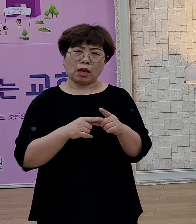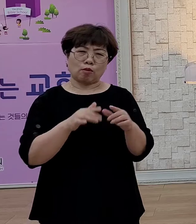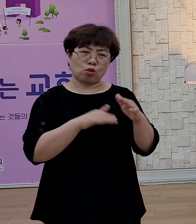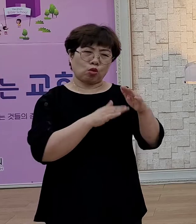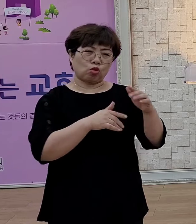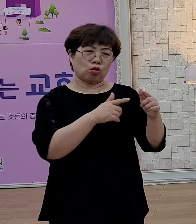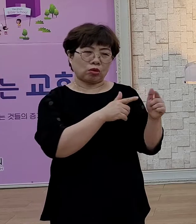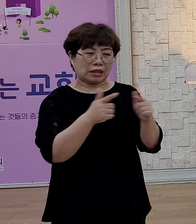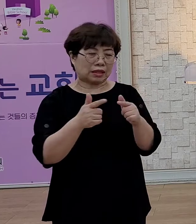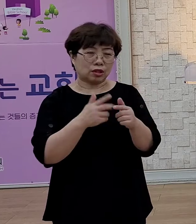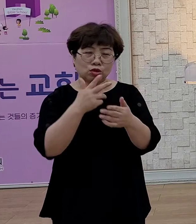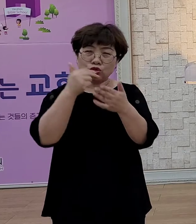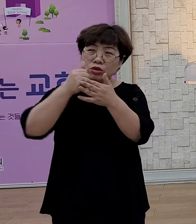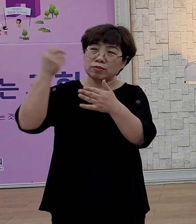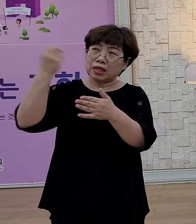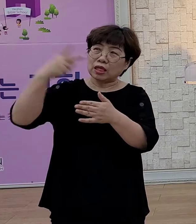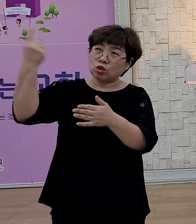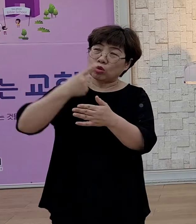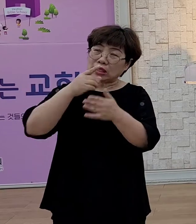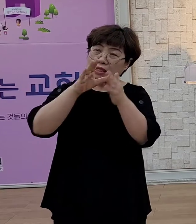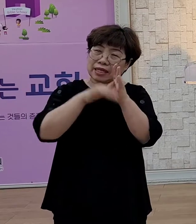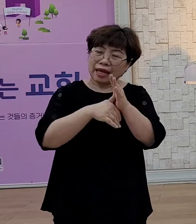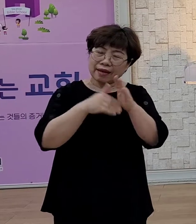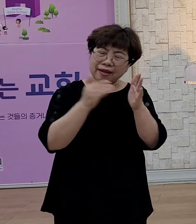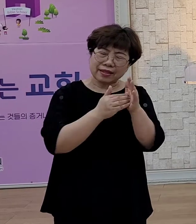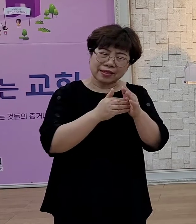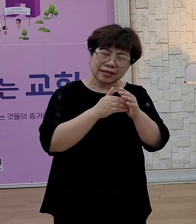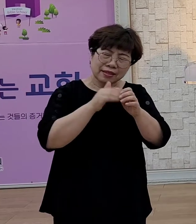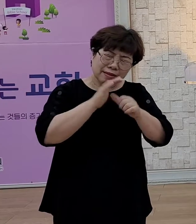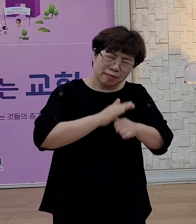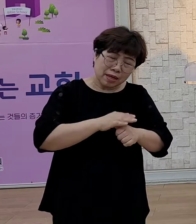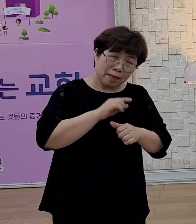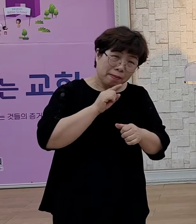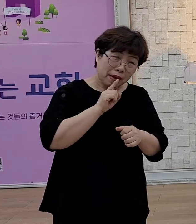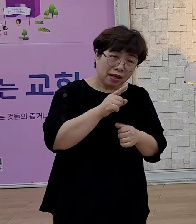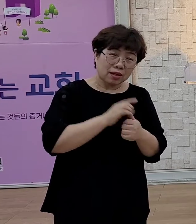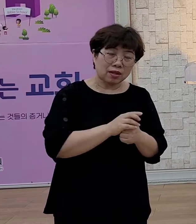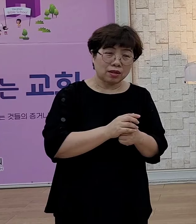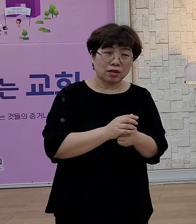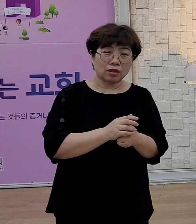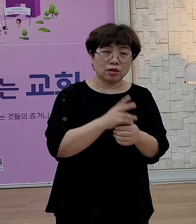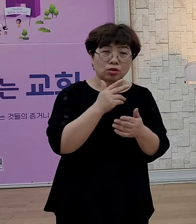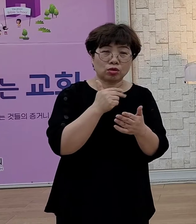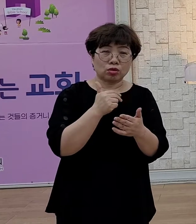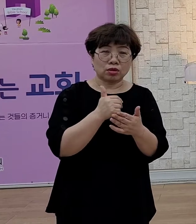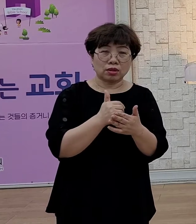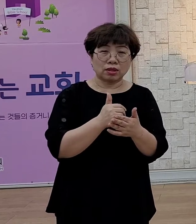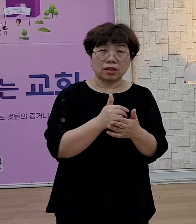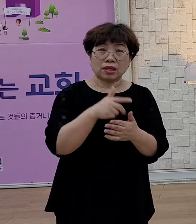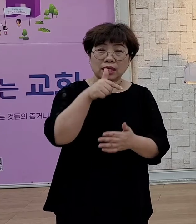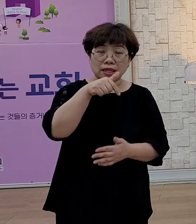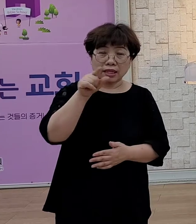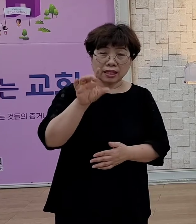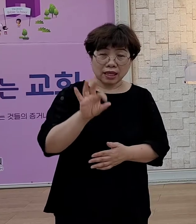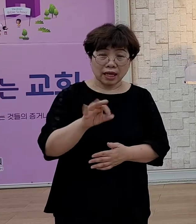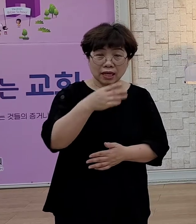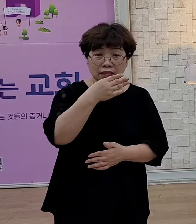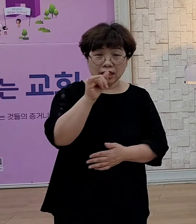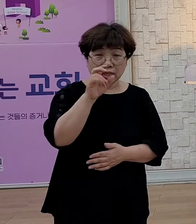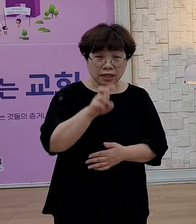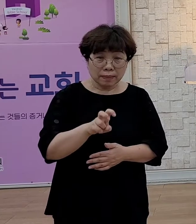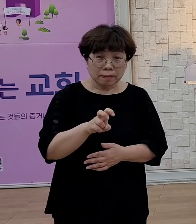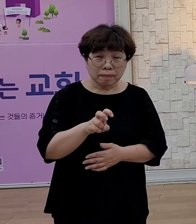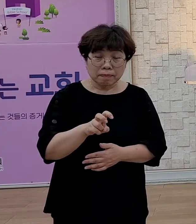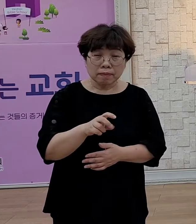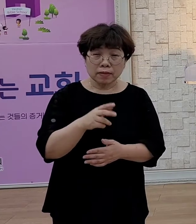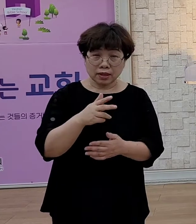자, 주께서 강림하시기까지 길이 참으라. 이 말은 주님 재림하실 때까지. 대부분의